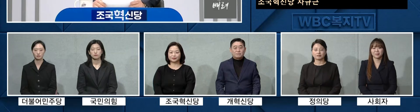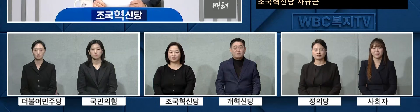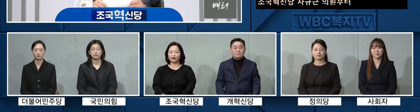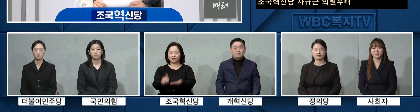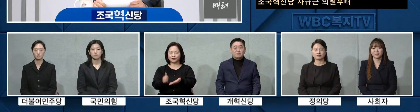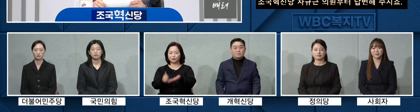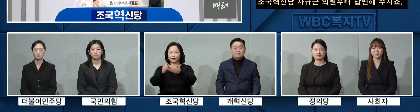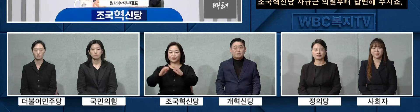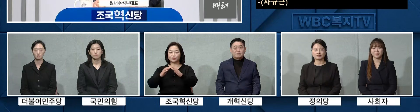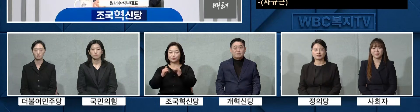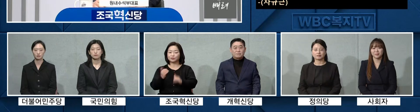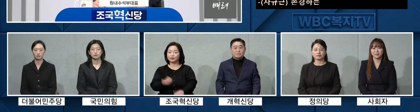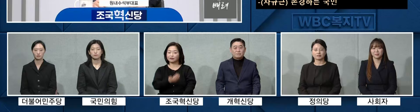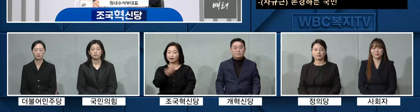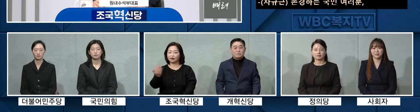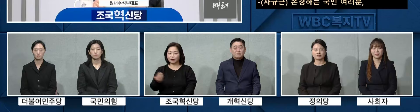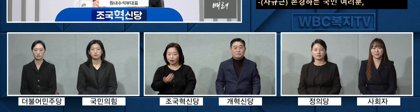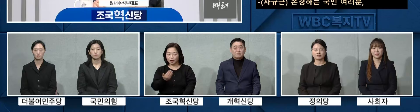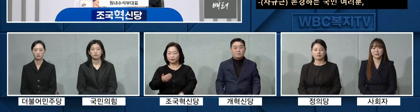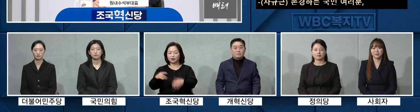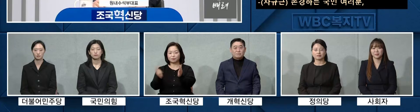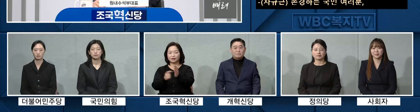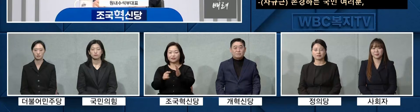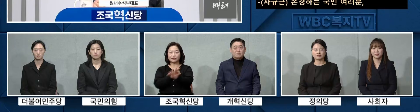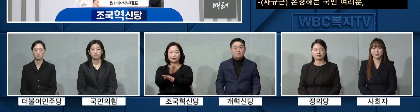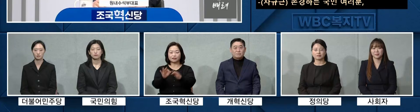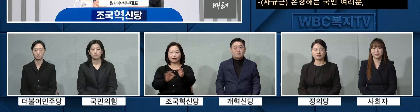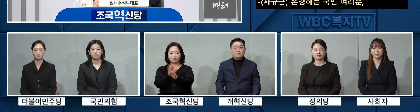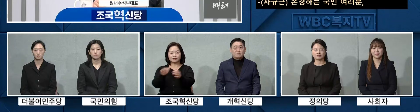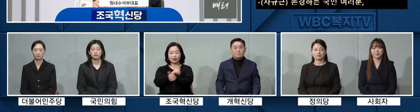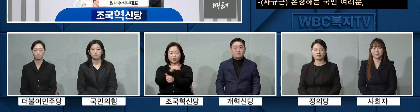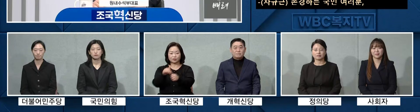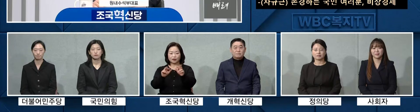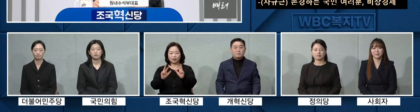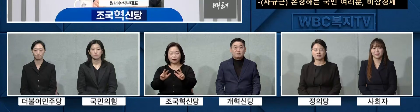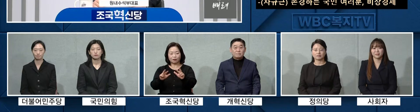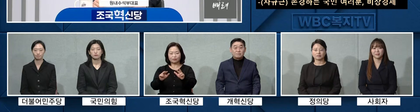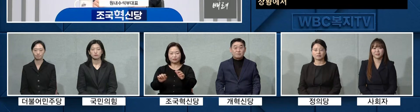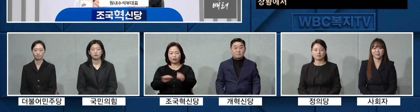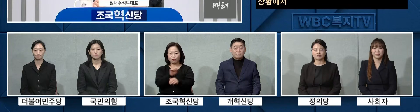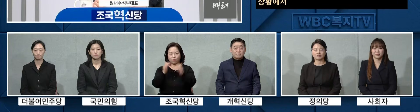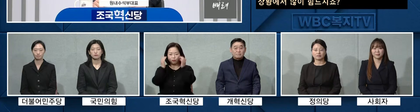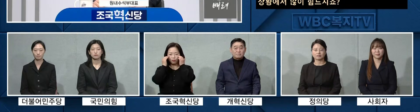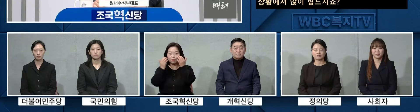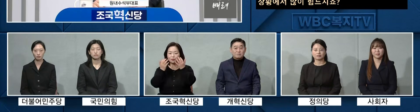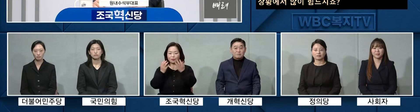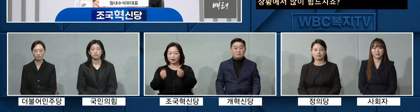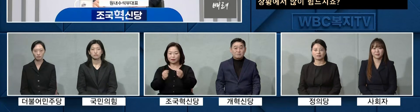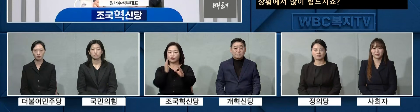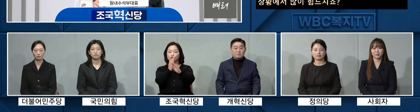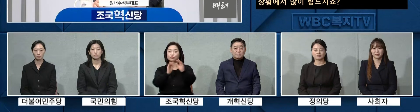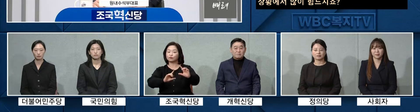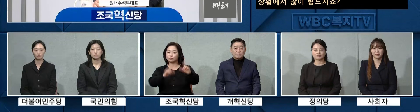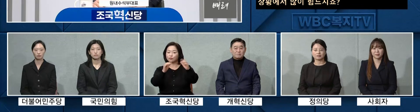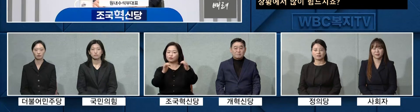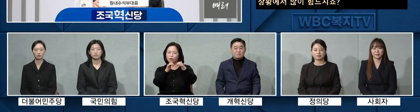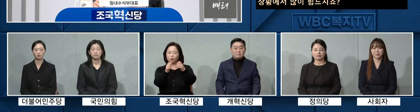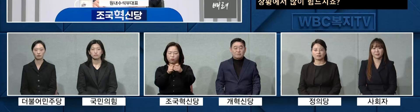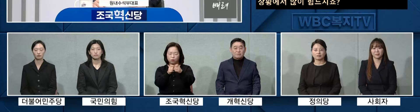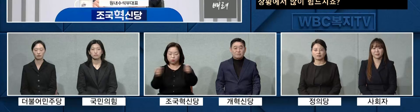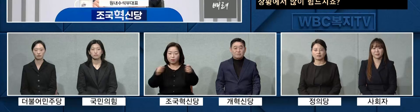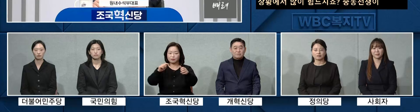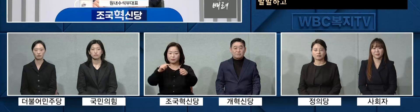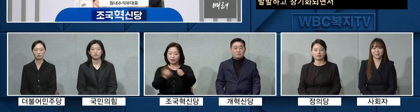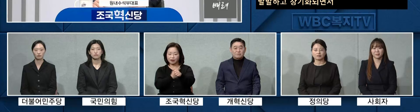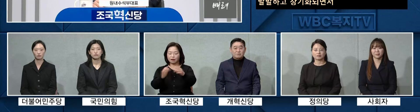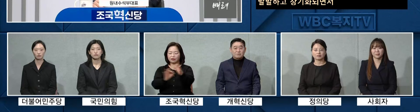존경하는 국민 여러분, 비상경제 상황에서 많이 힘드시죠? 중동 전쟁이 발발하고 장기화되면서